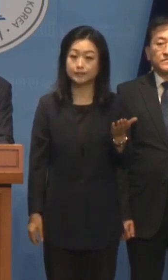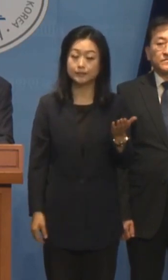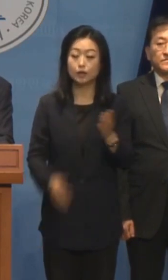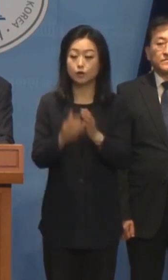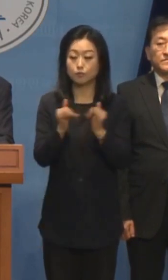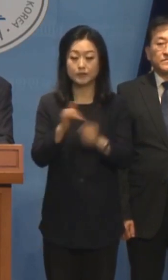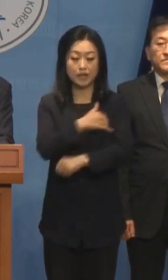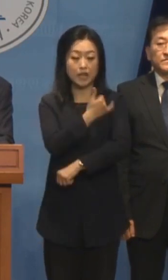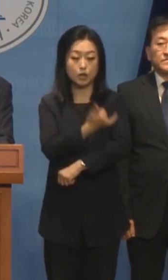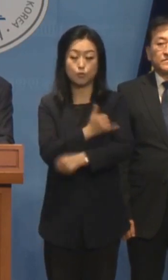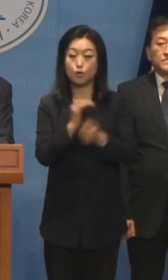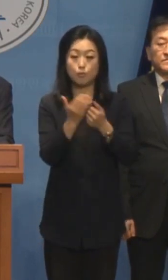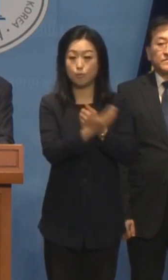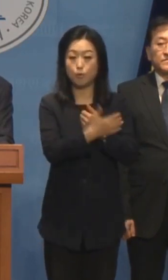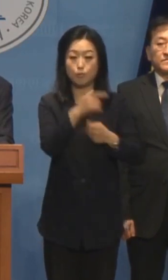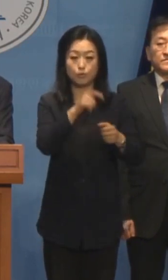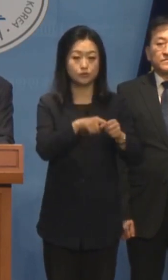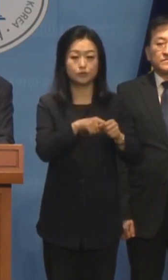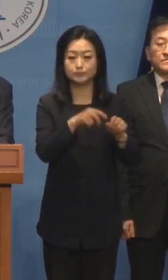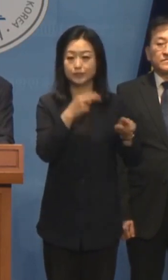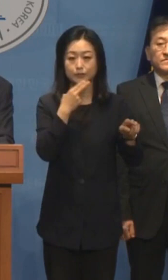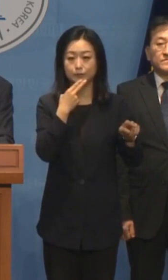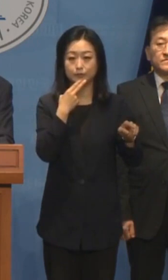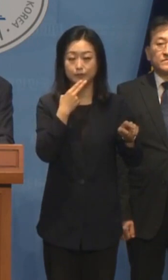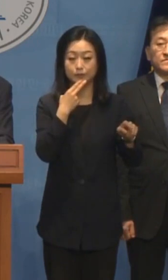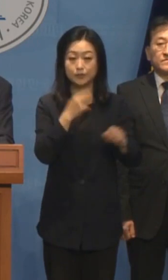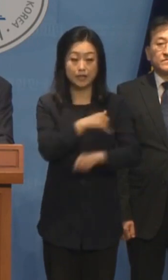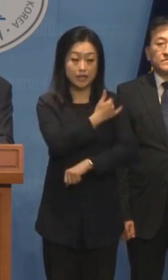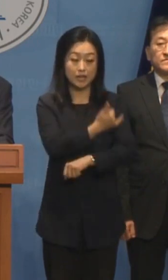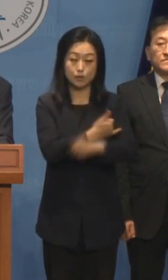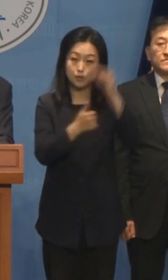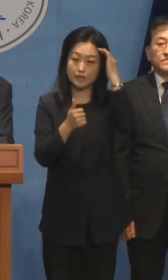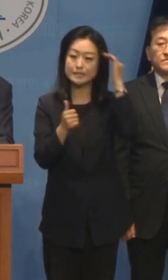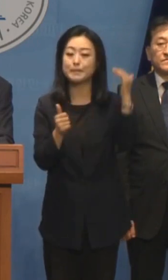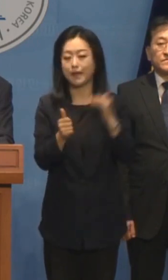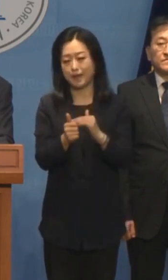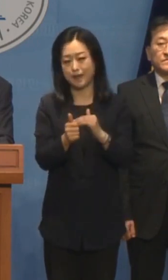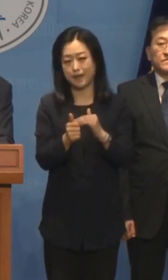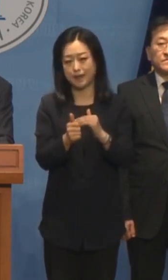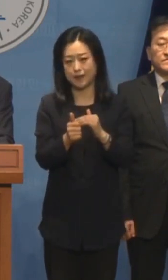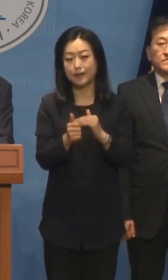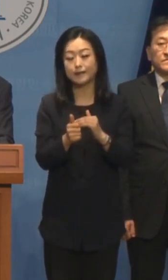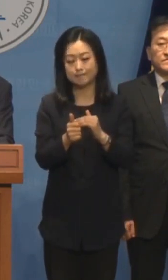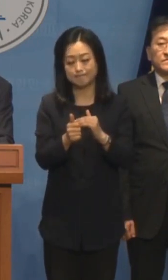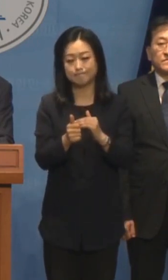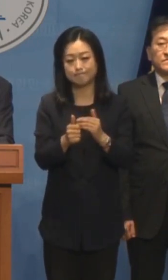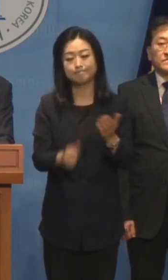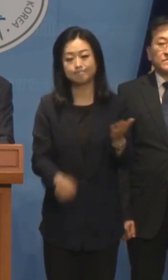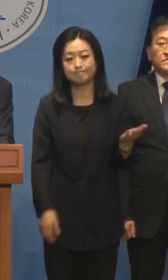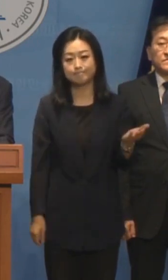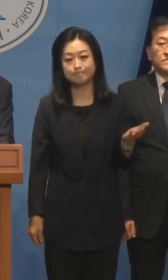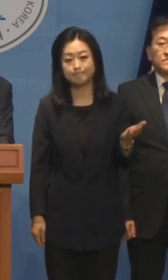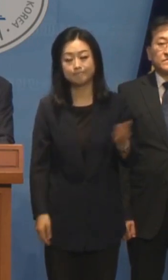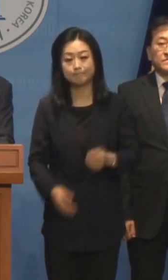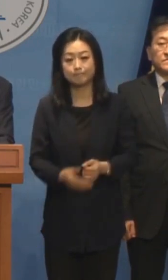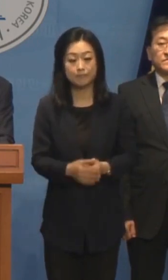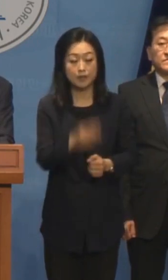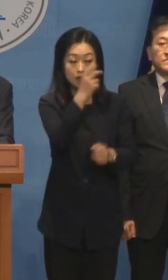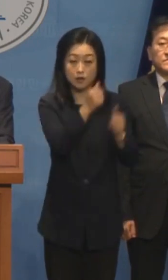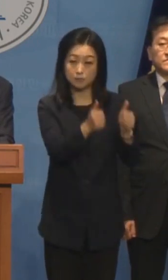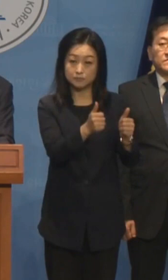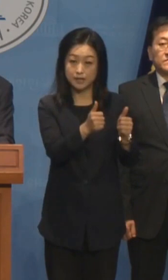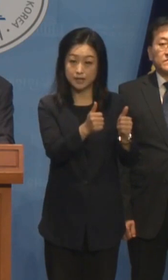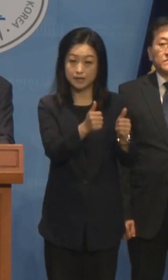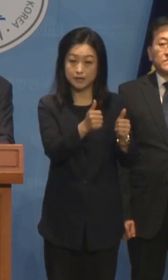인권을 보호하는 기관이 아니라 앞서서 인권을 침해하는 기관으로 전락하였습니다. 이런 검찰을 그대로 둘